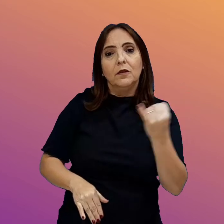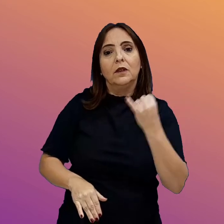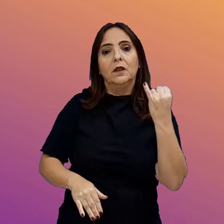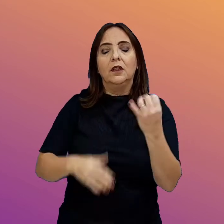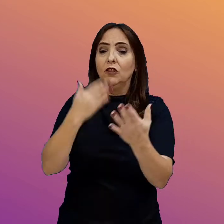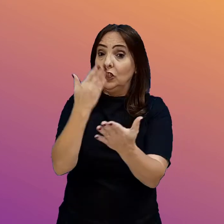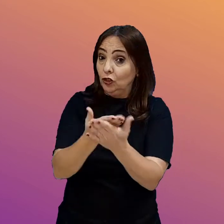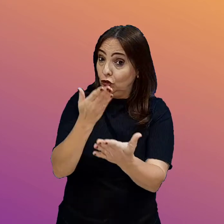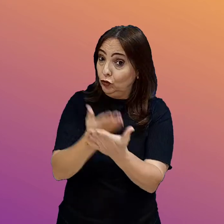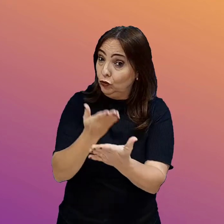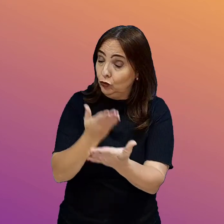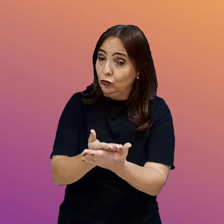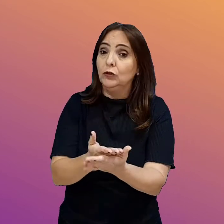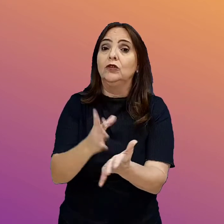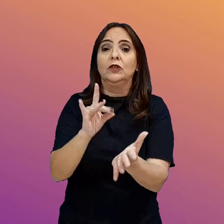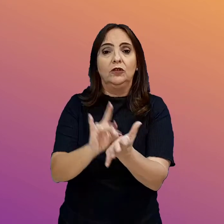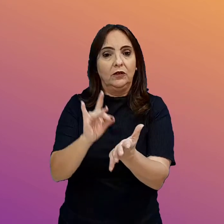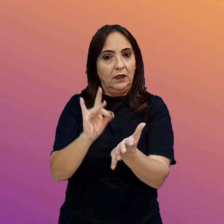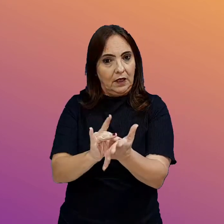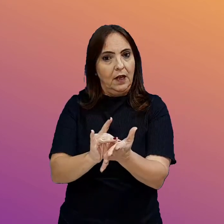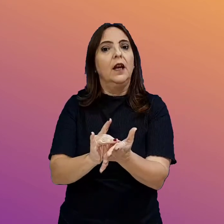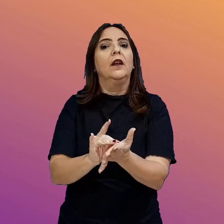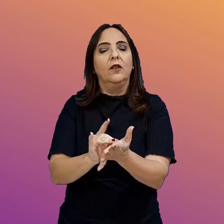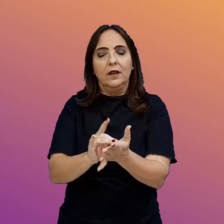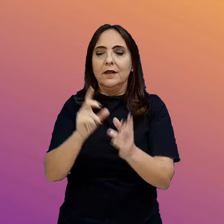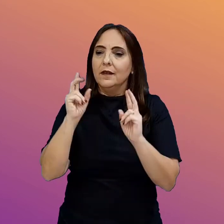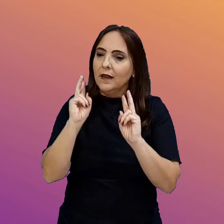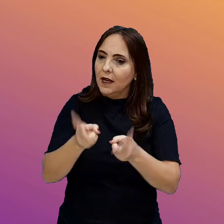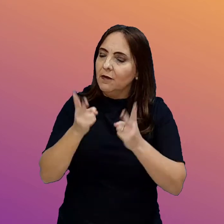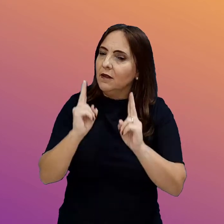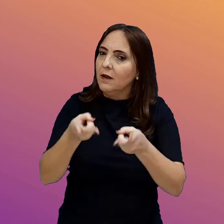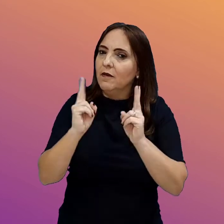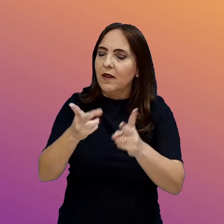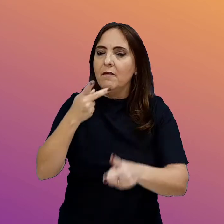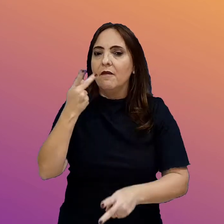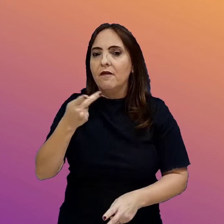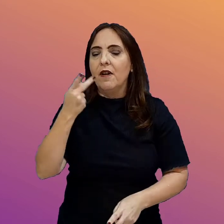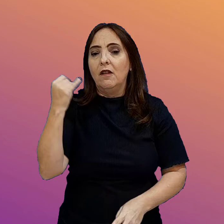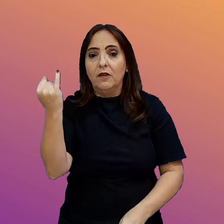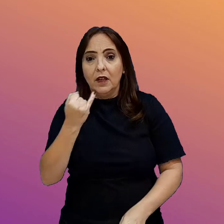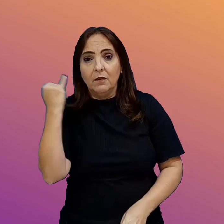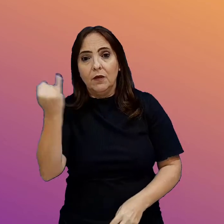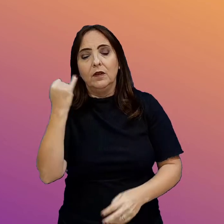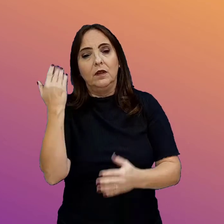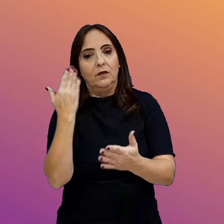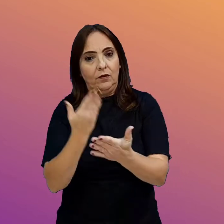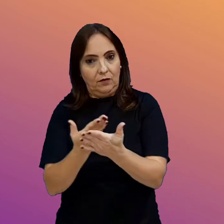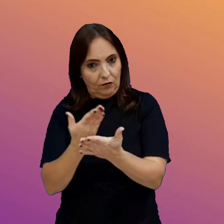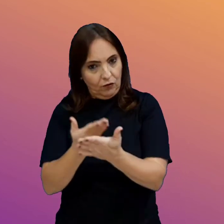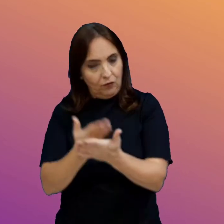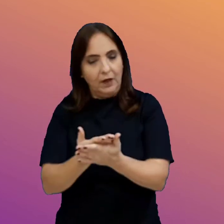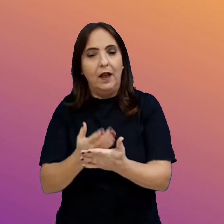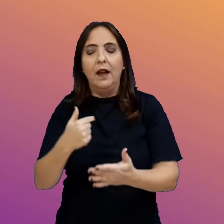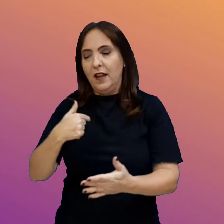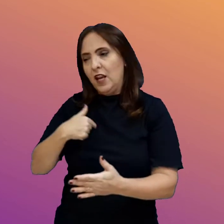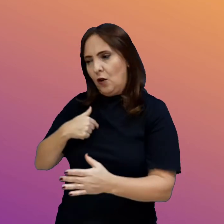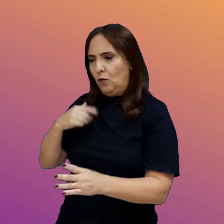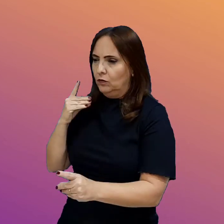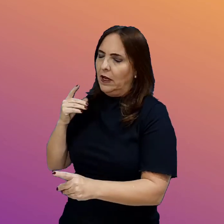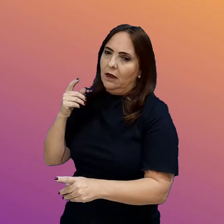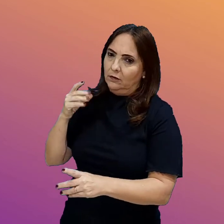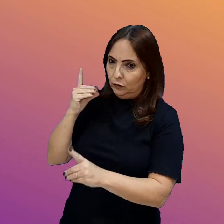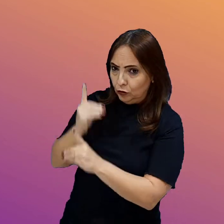estude, né? A gente está sempre enfatizando isso para os dois. Quando eu descobri que eu estava